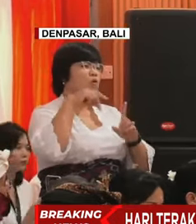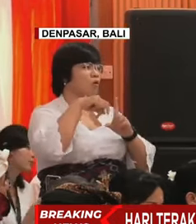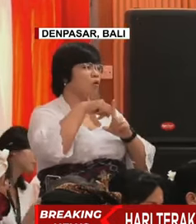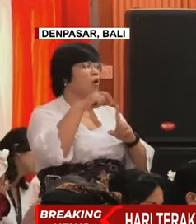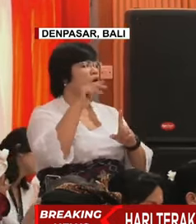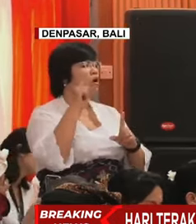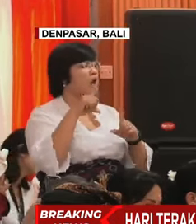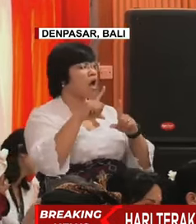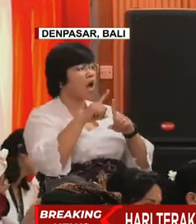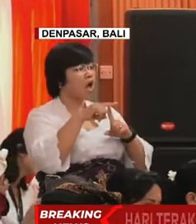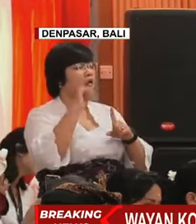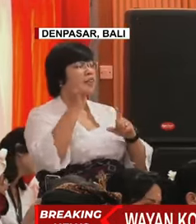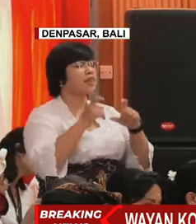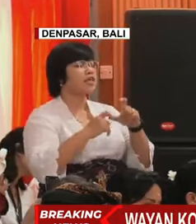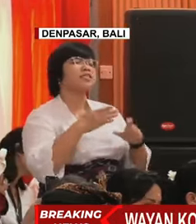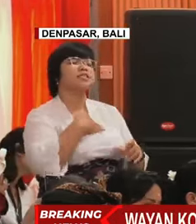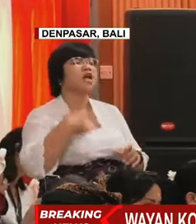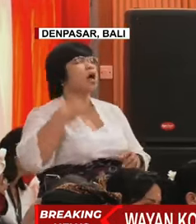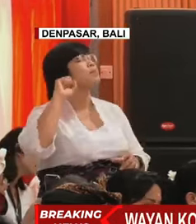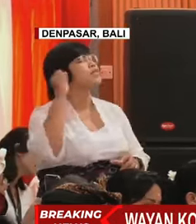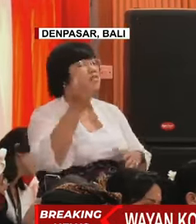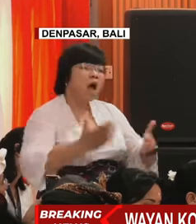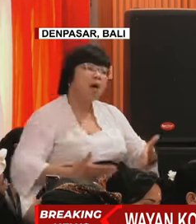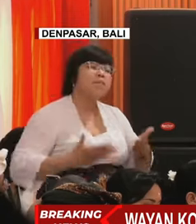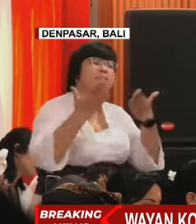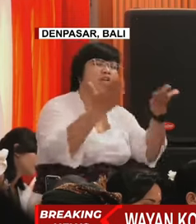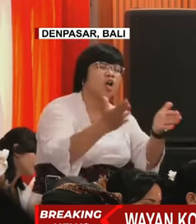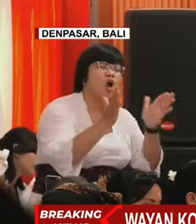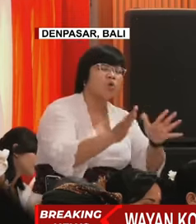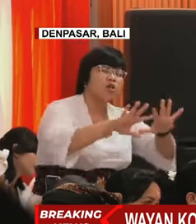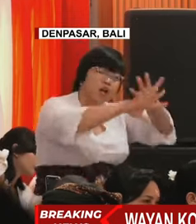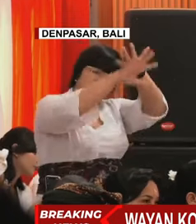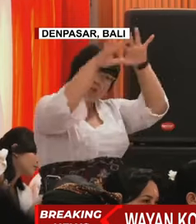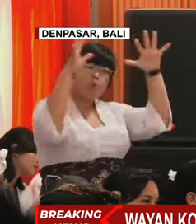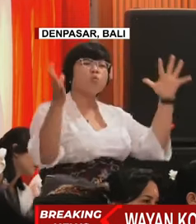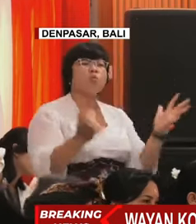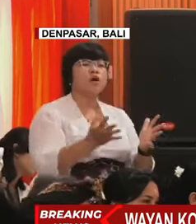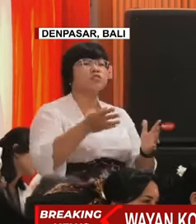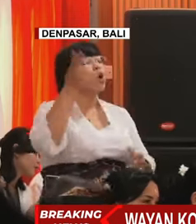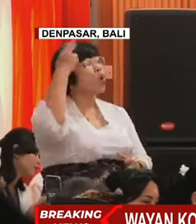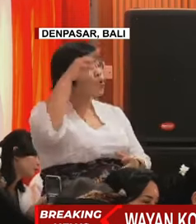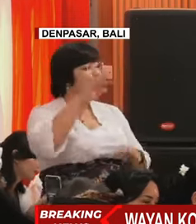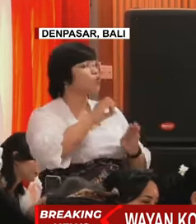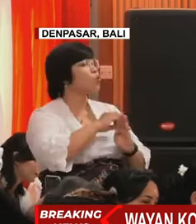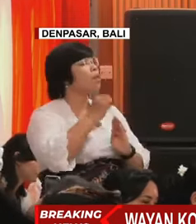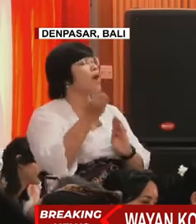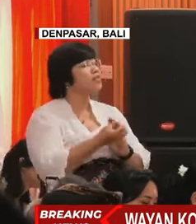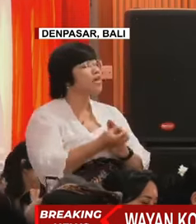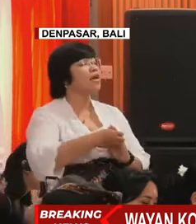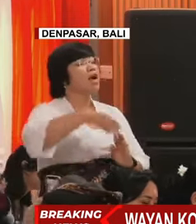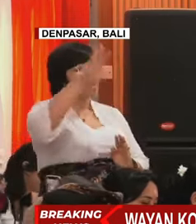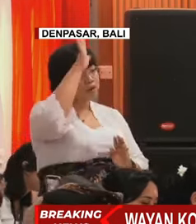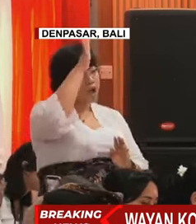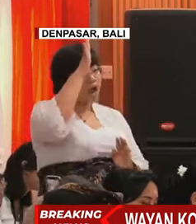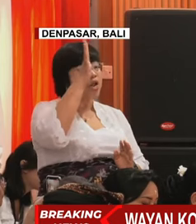Harus linear ee Walaupun ada kebijakan di tingkat pusat Saya kira komunikasi awal di kalangan ee partai-partai Kim